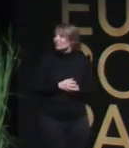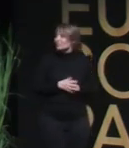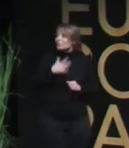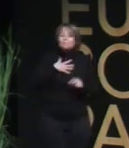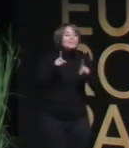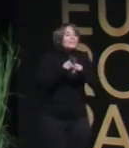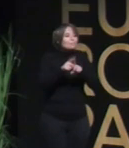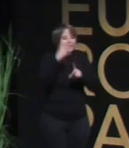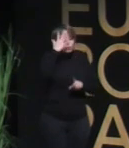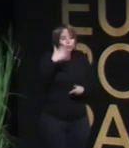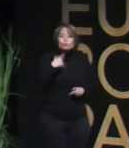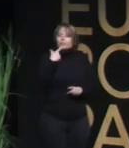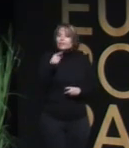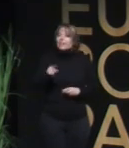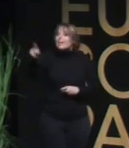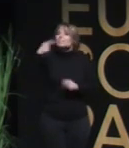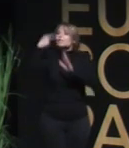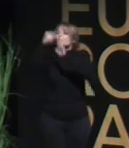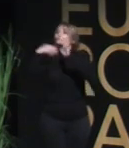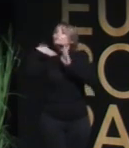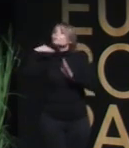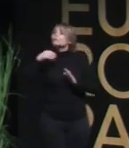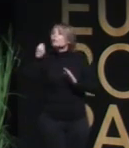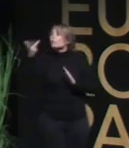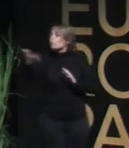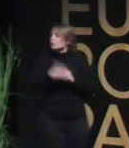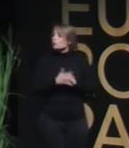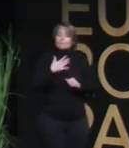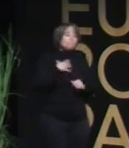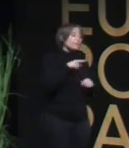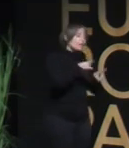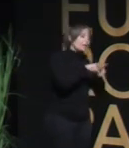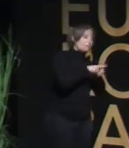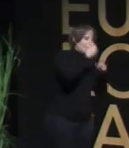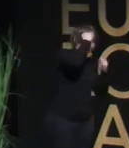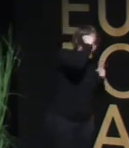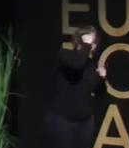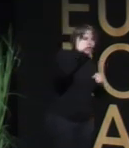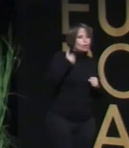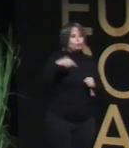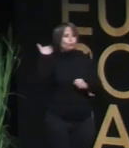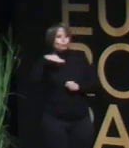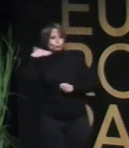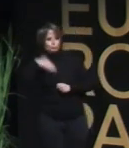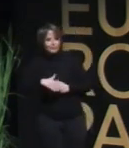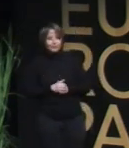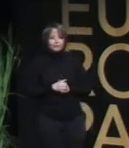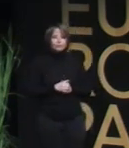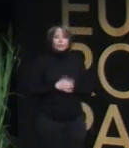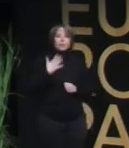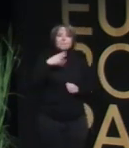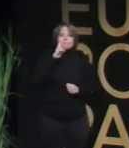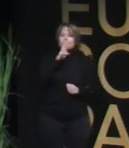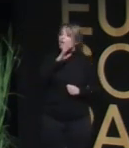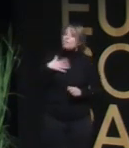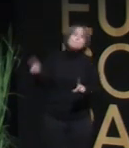acordará, pero yo siempre decía, fulanito ha sacado tantos pencos. Pues mi hermana era la estudiosa y yo era el que suspendía, ¿no? Y yo llegaba a eso, y mi madre me decía, me da